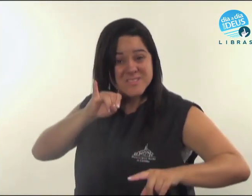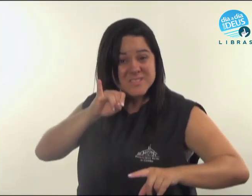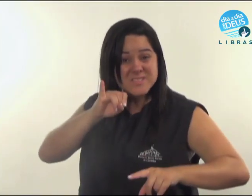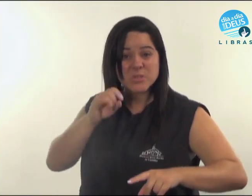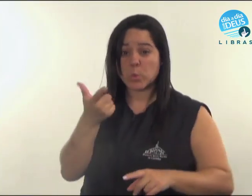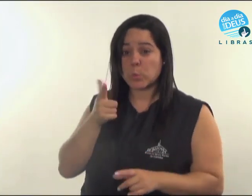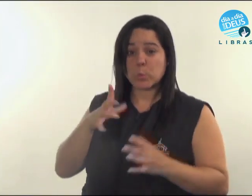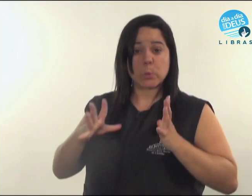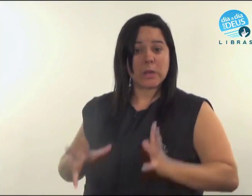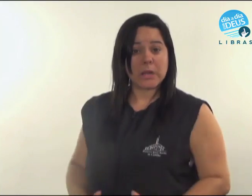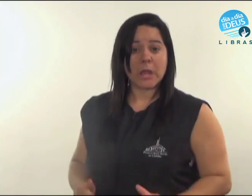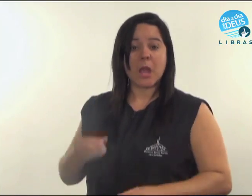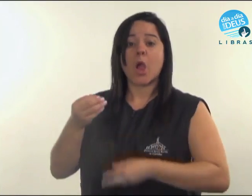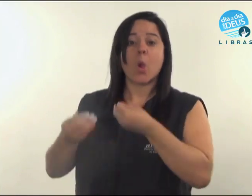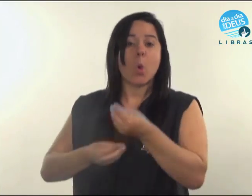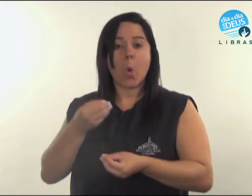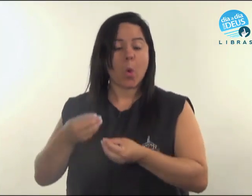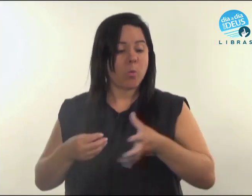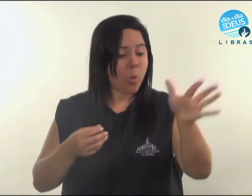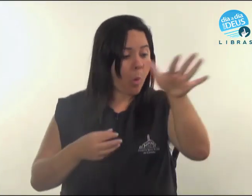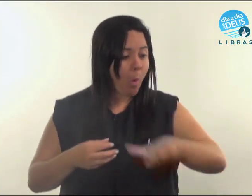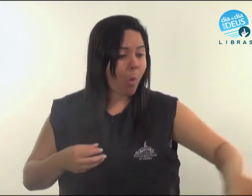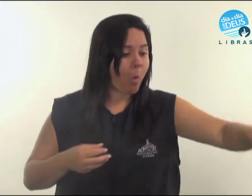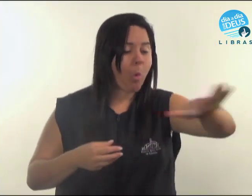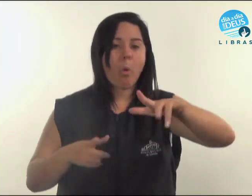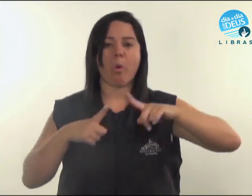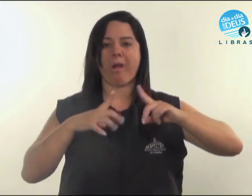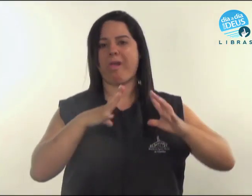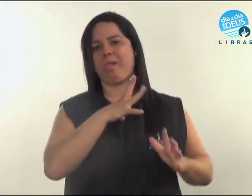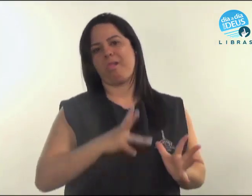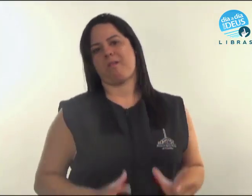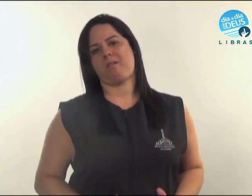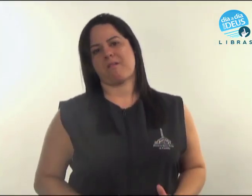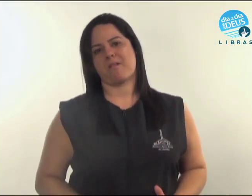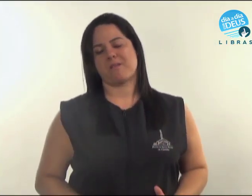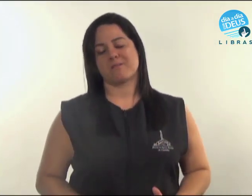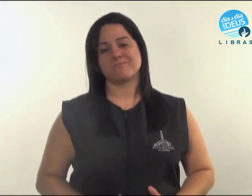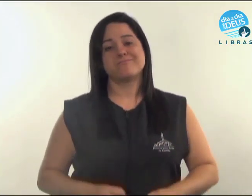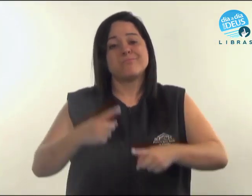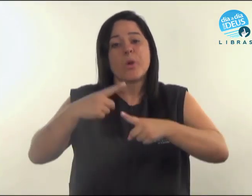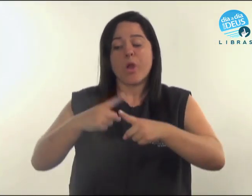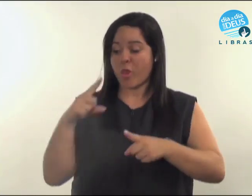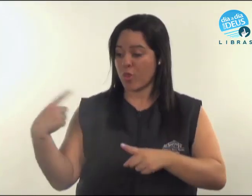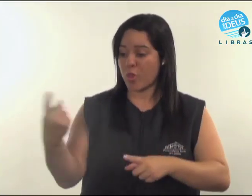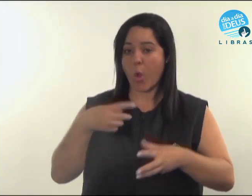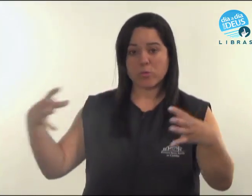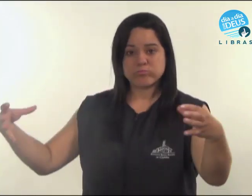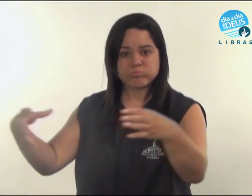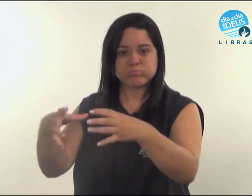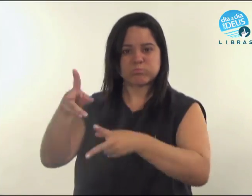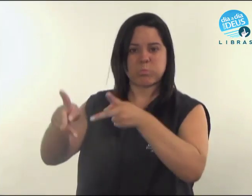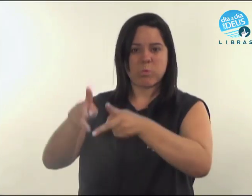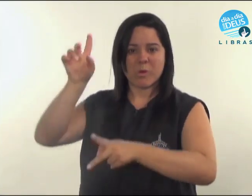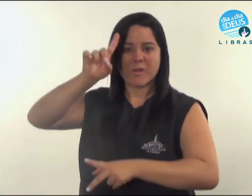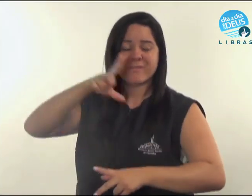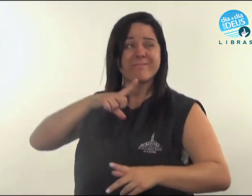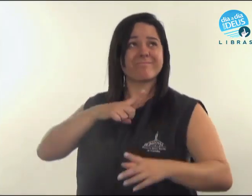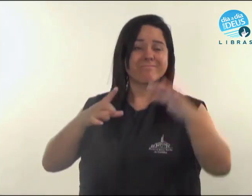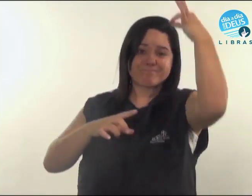o Espírito Santo está vivo, Ele está ensinando para a gente, e Ele está falando ao nosso coração, e quando eu endureço o